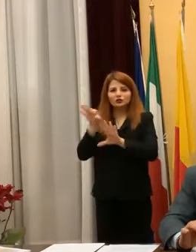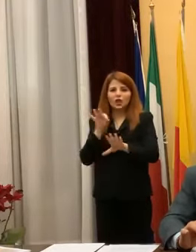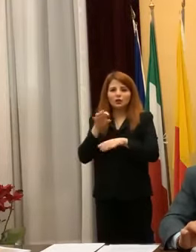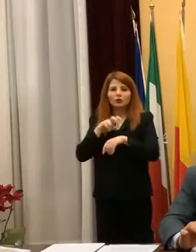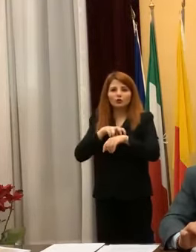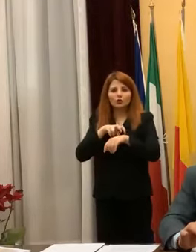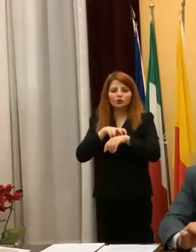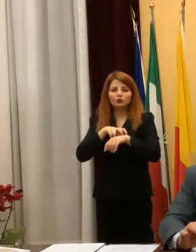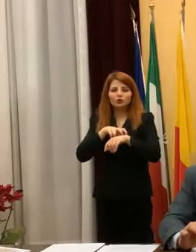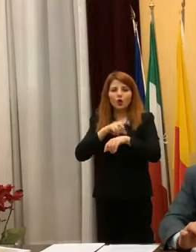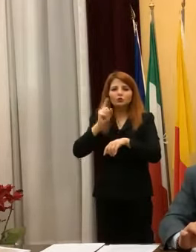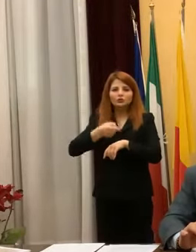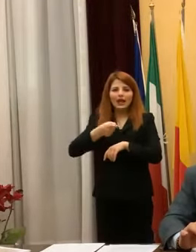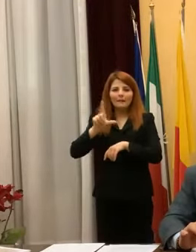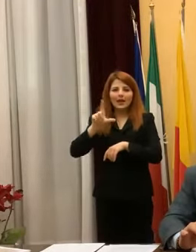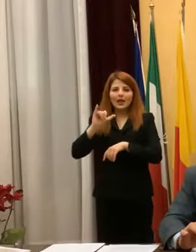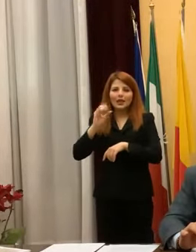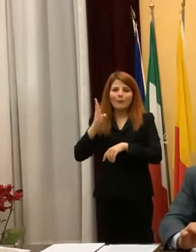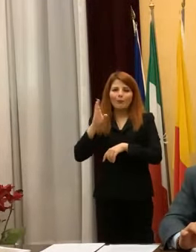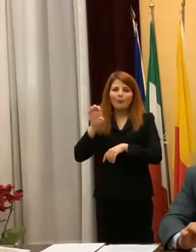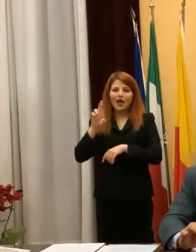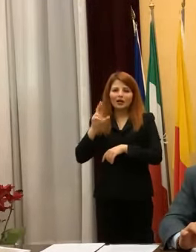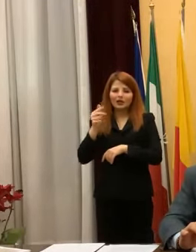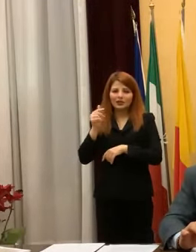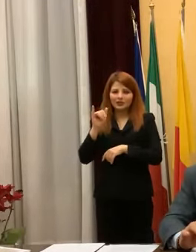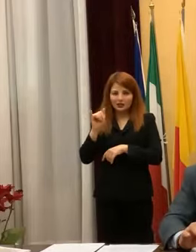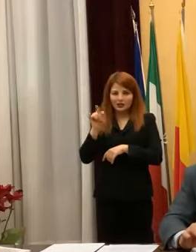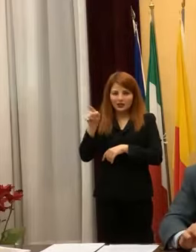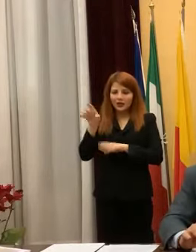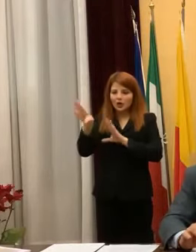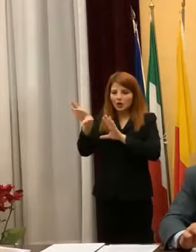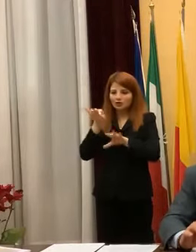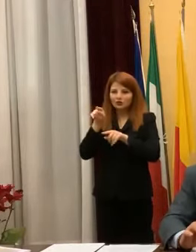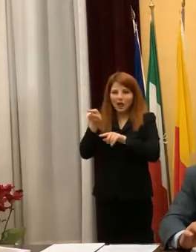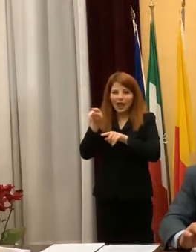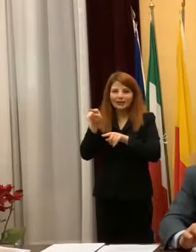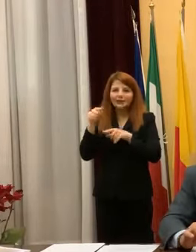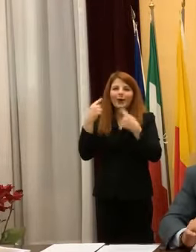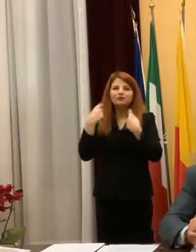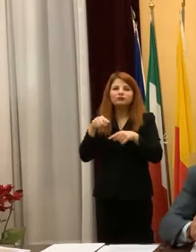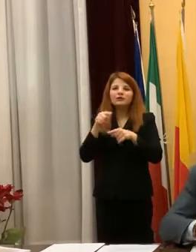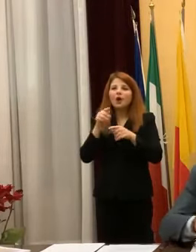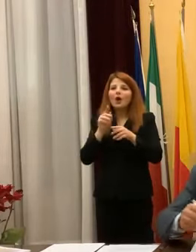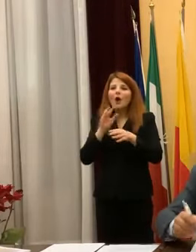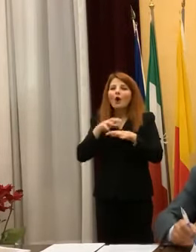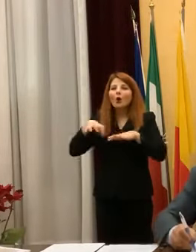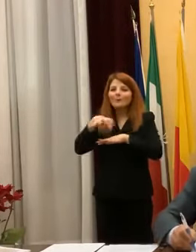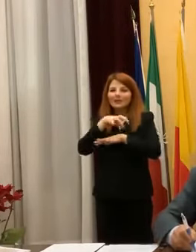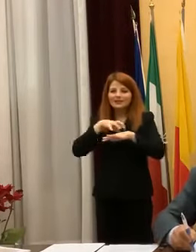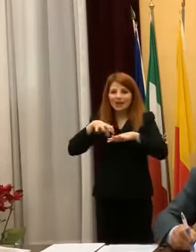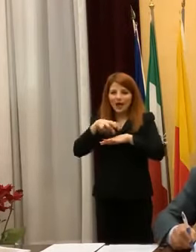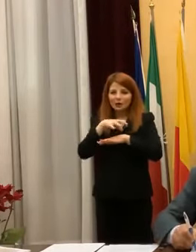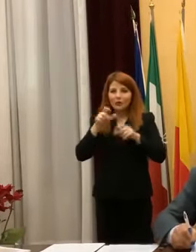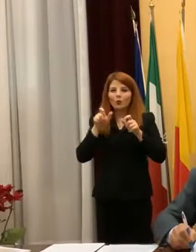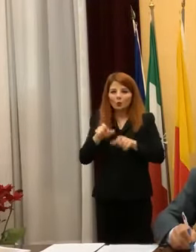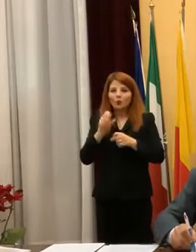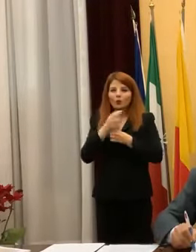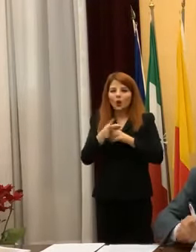Liberti, commissario ad acta presso l'ASP di Catania, nell'ambito dell'emergenza